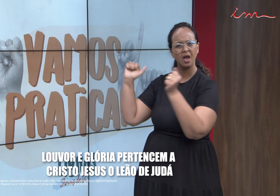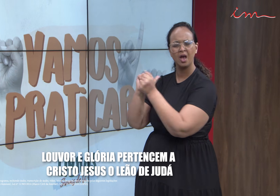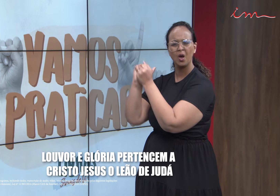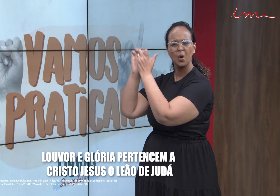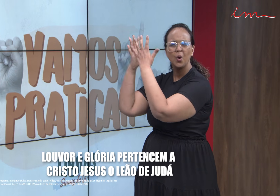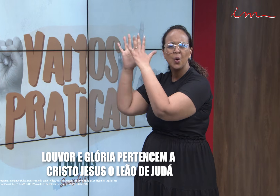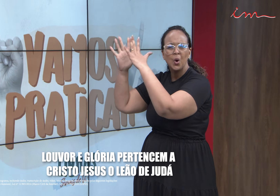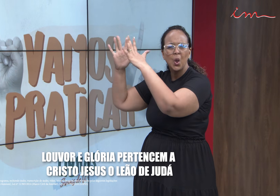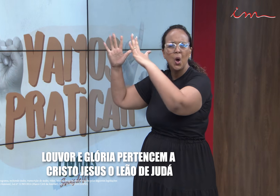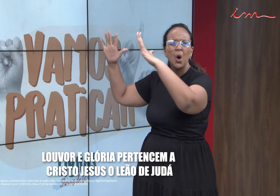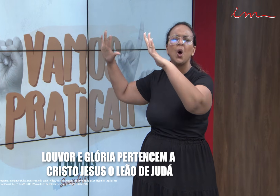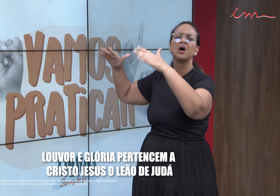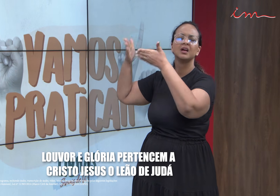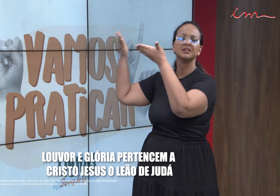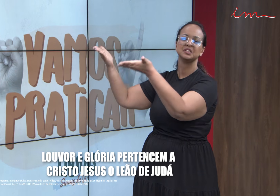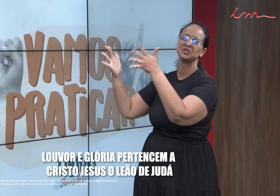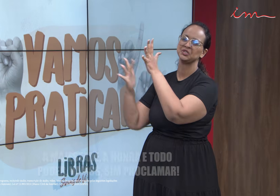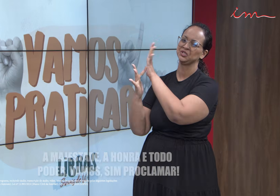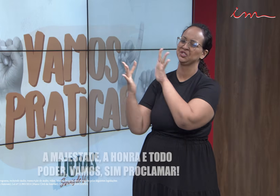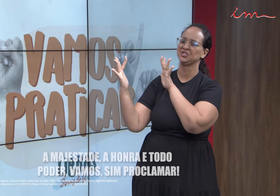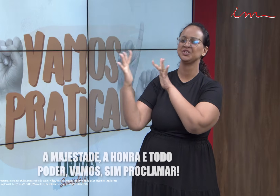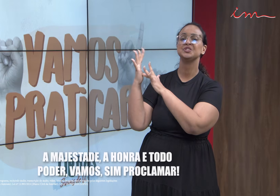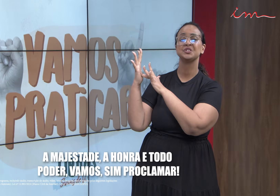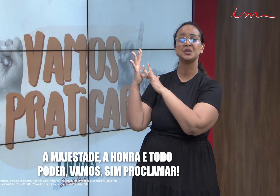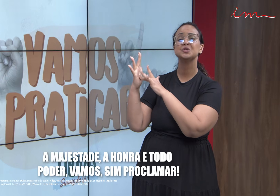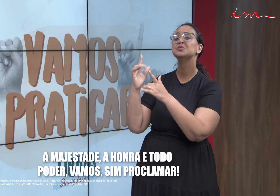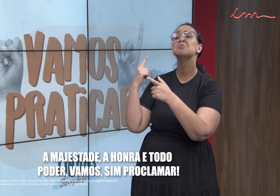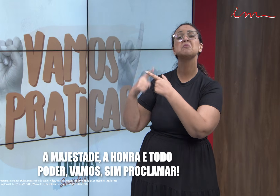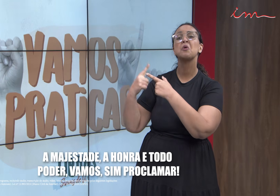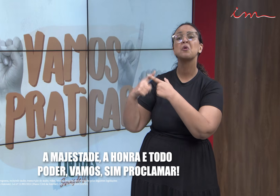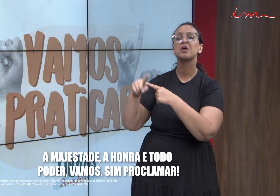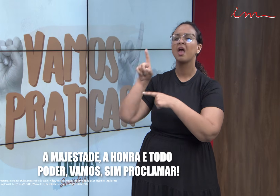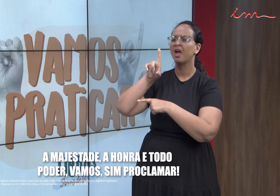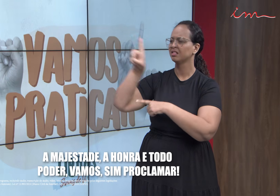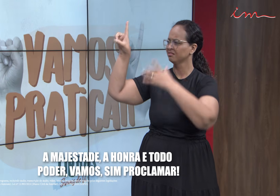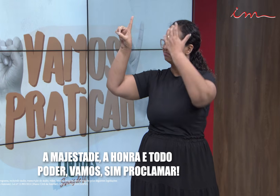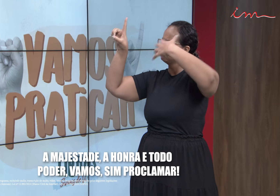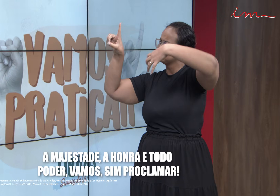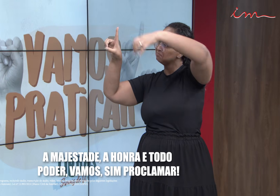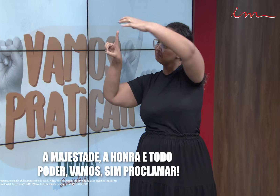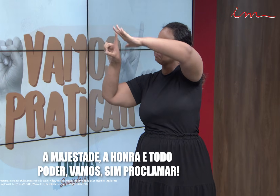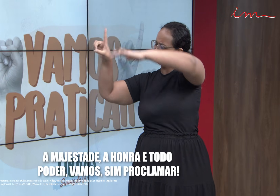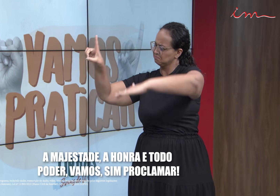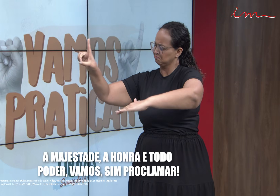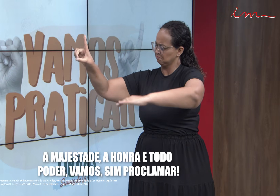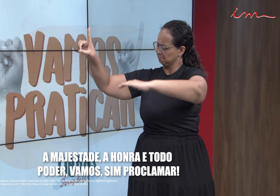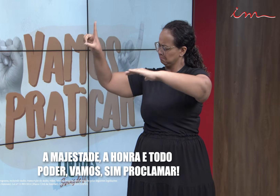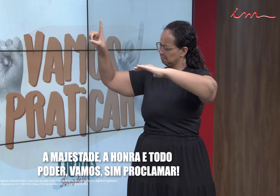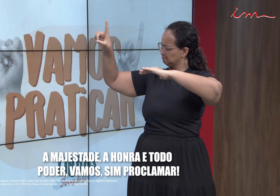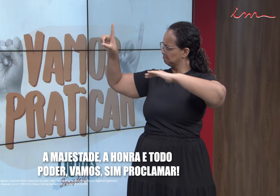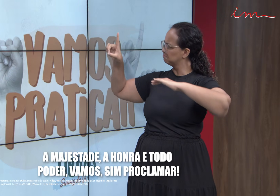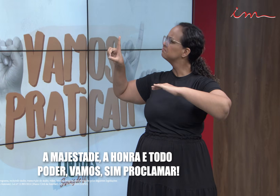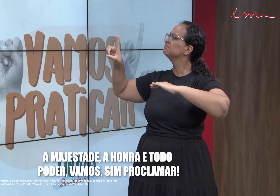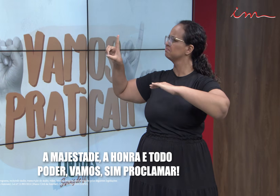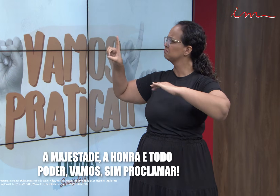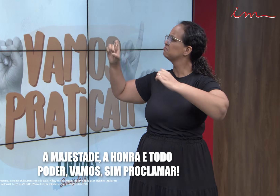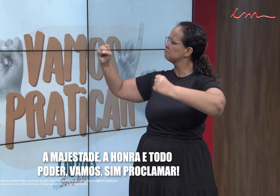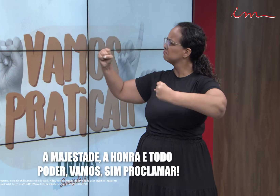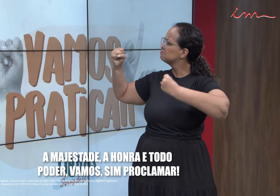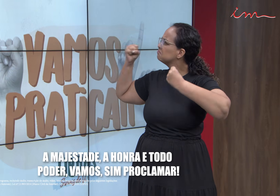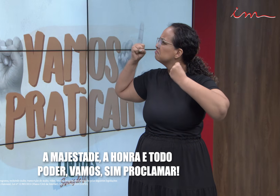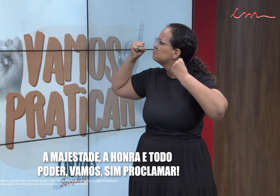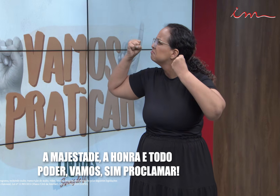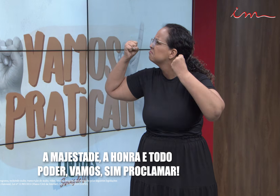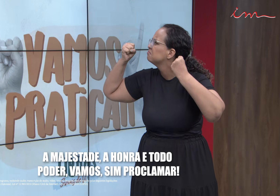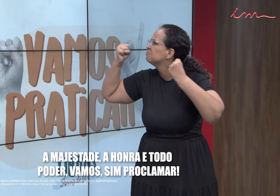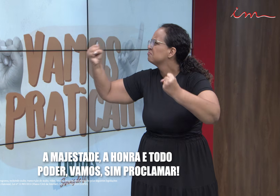Jesus, o leão de Judá, a majestade, a honra e todo o poder.